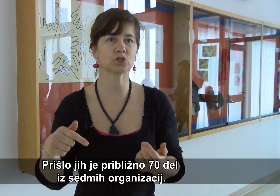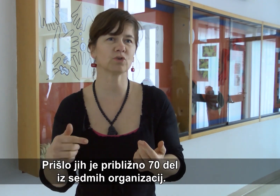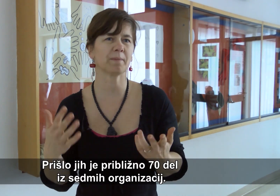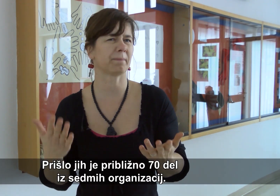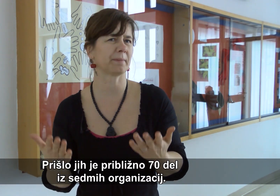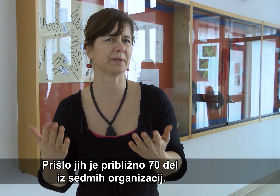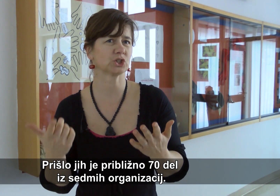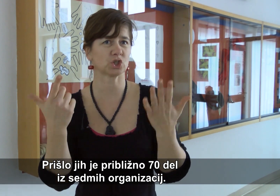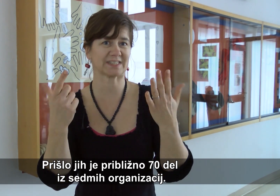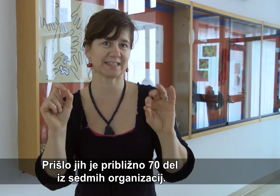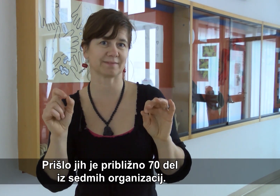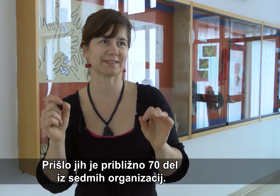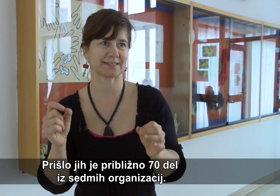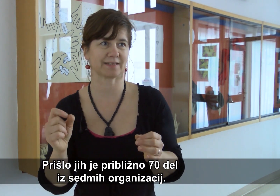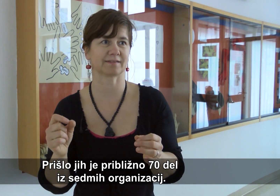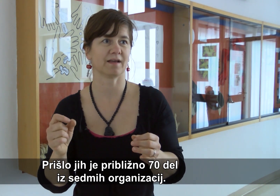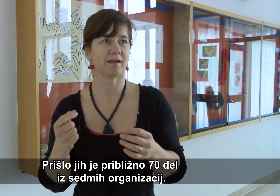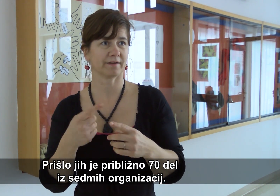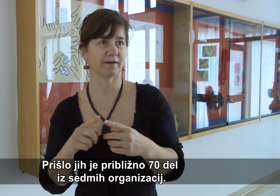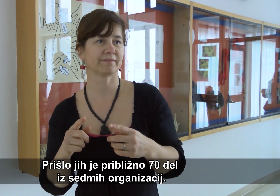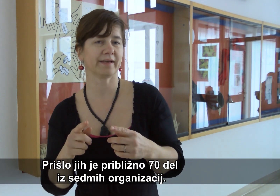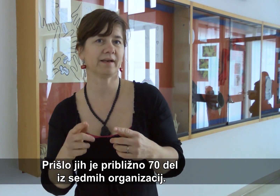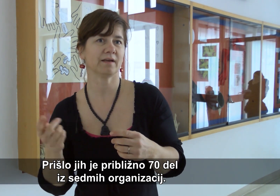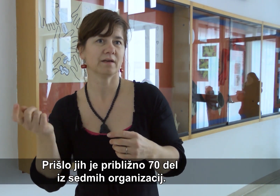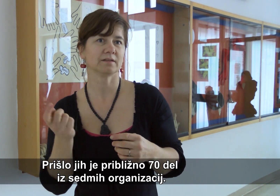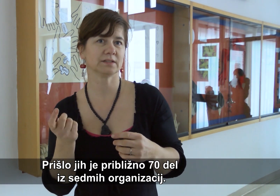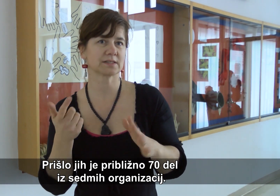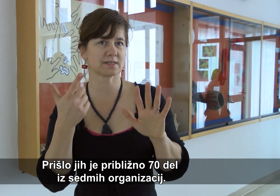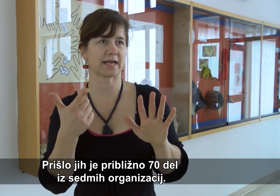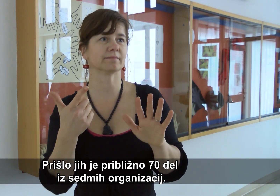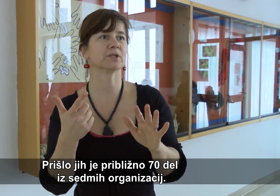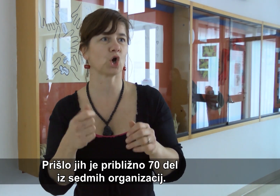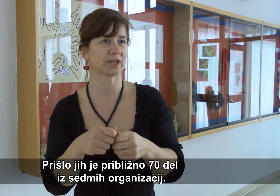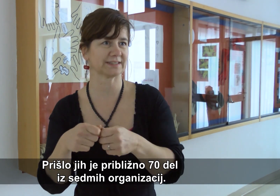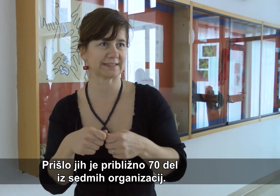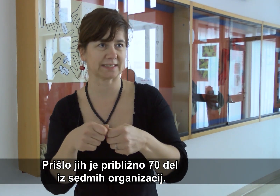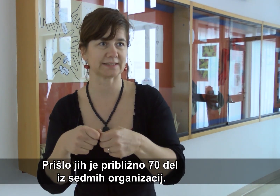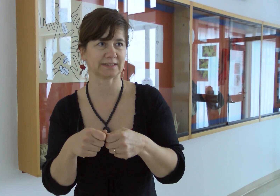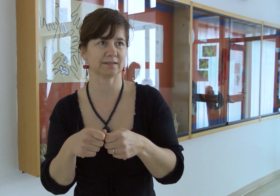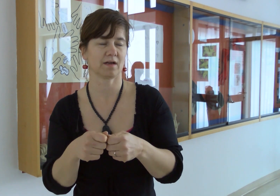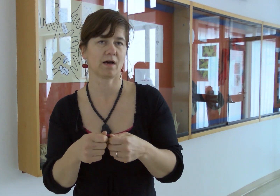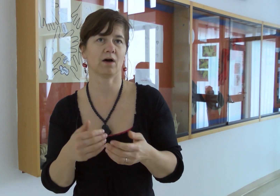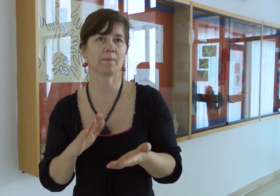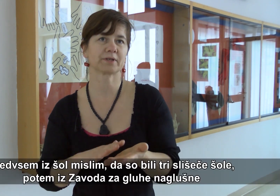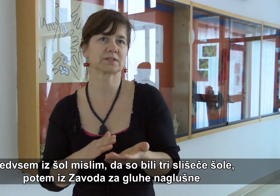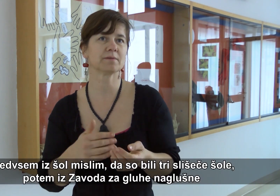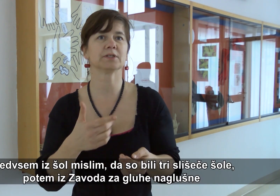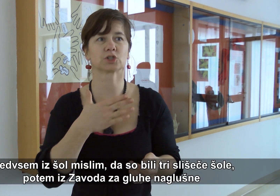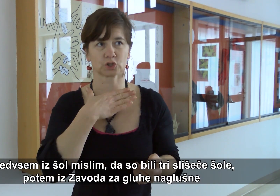Prišlo je približno 70 del iz 7 organizacij. Predvsem iz